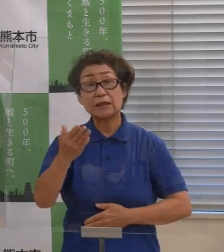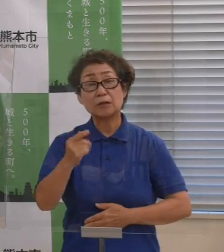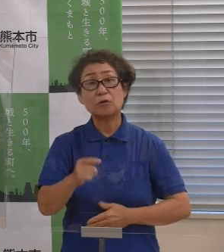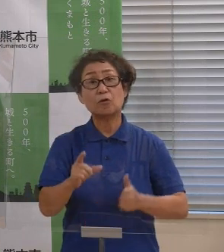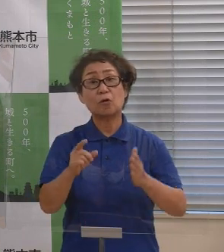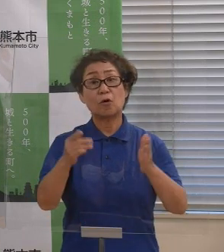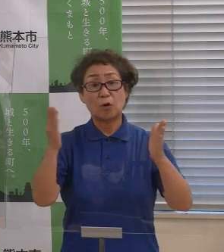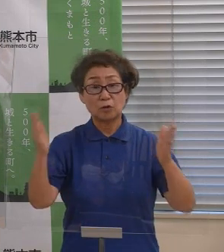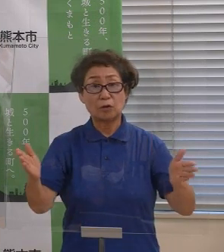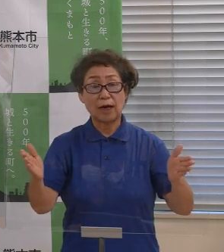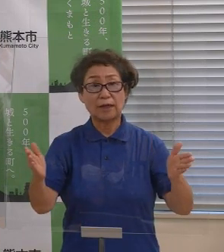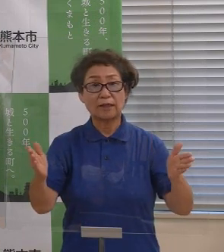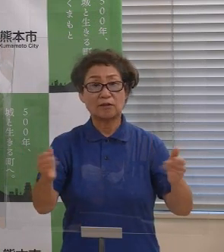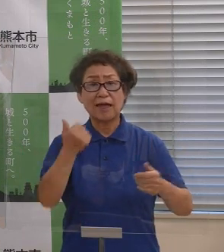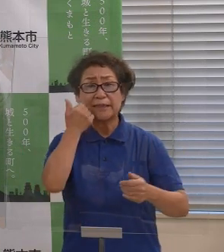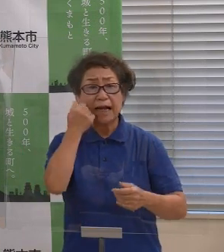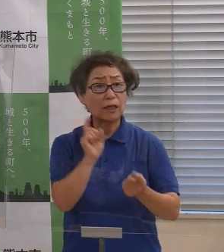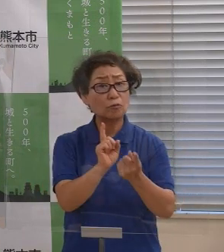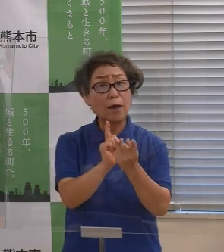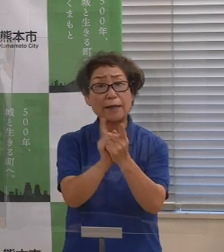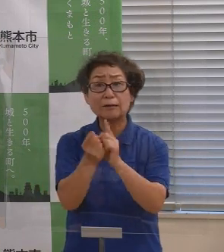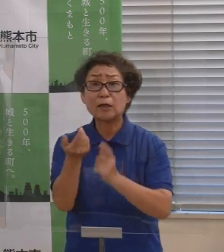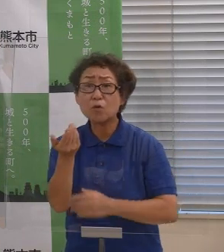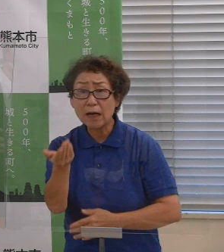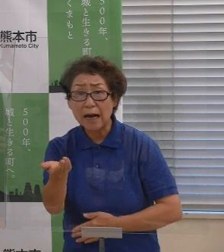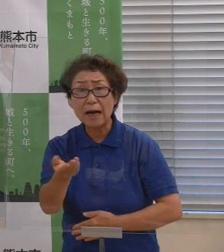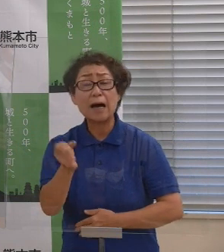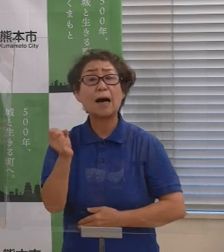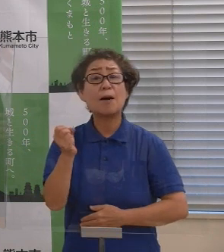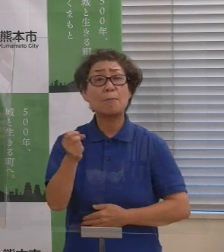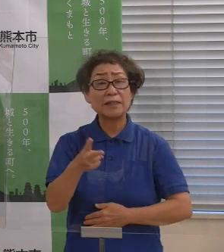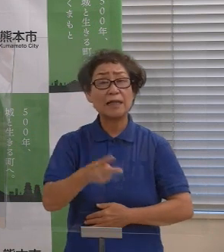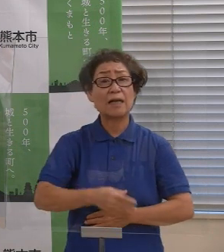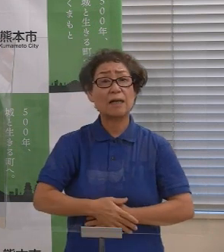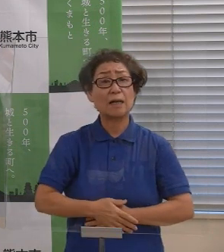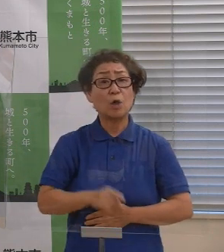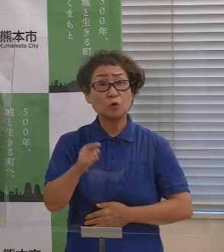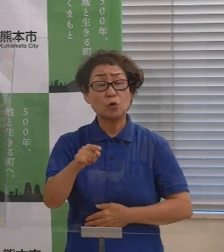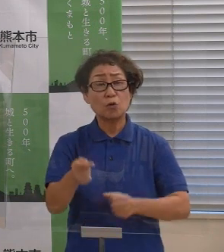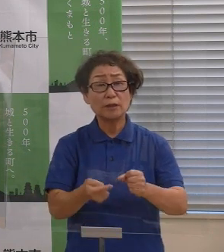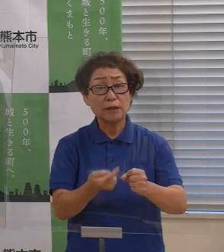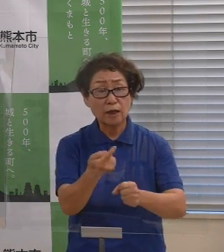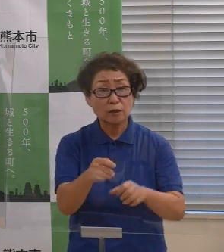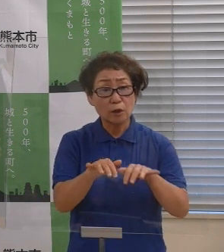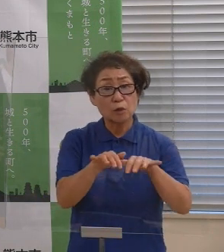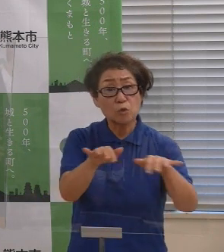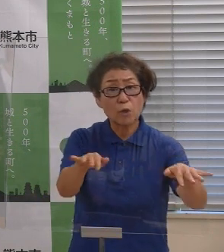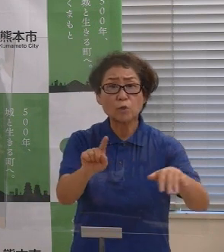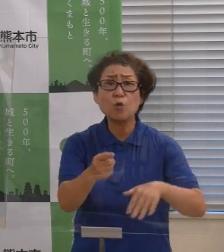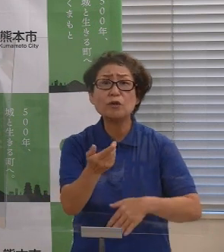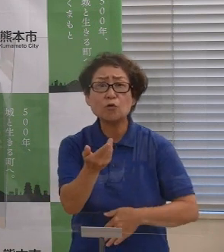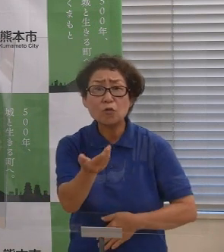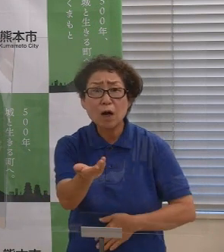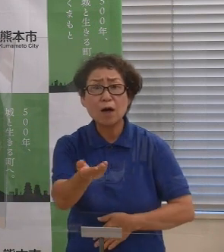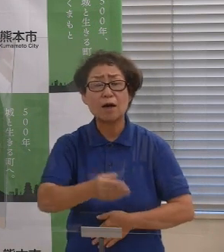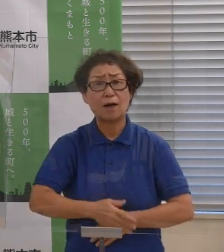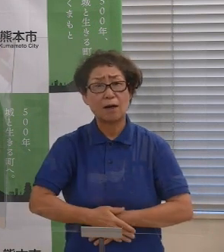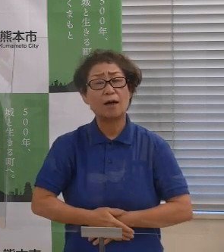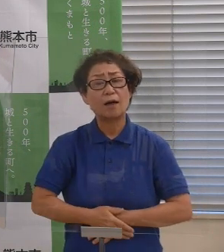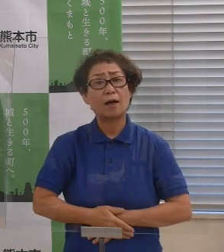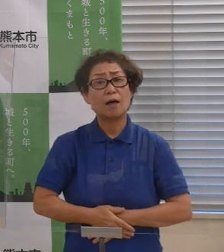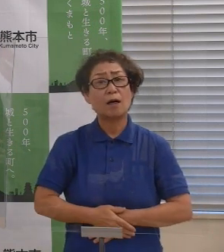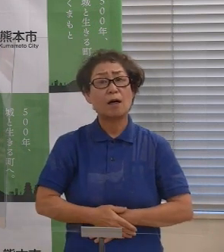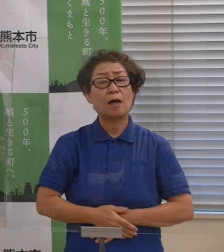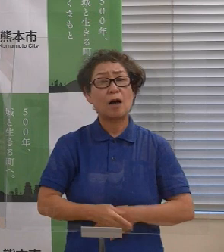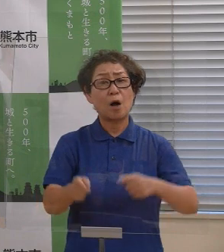その間にじゃあどなたと接触をされているか、あるいは、そこからどういう広がりがあるかということを、この